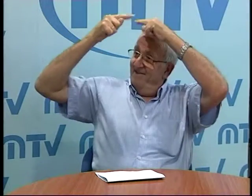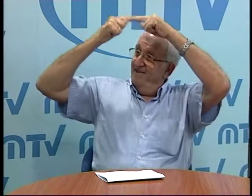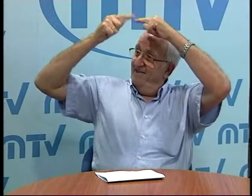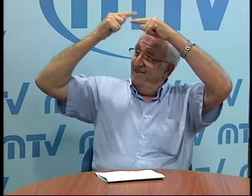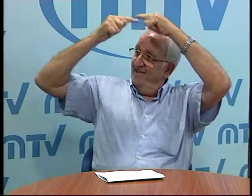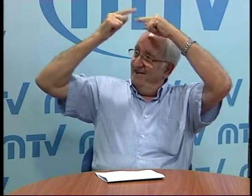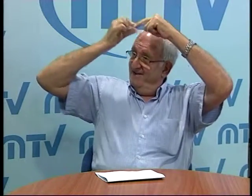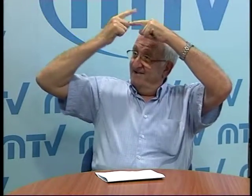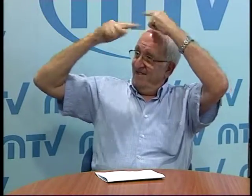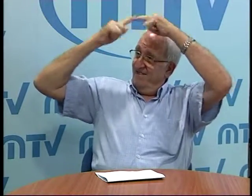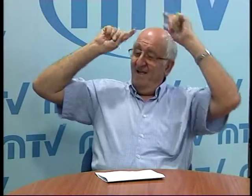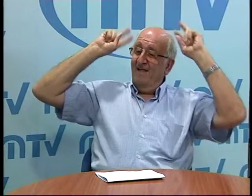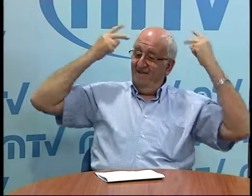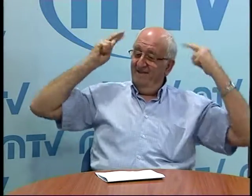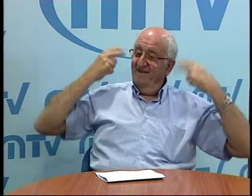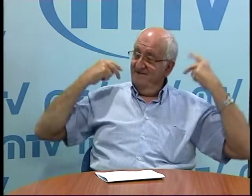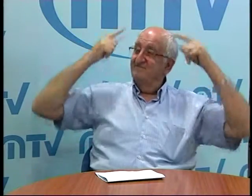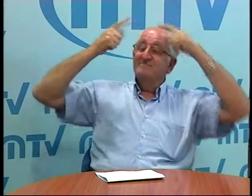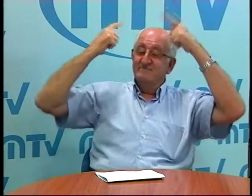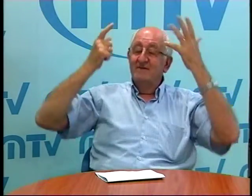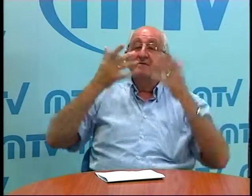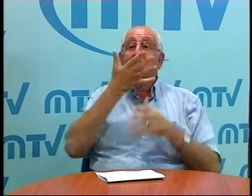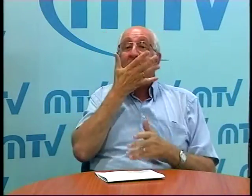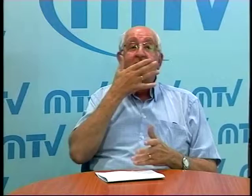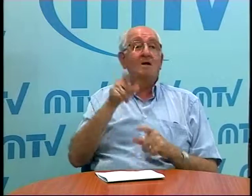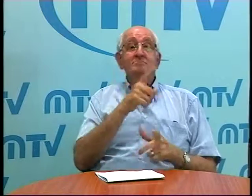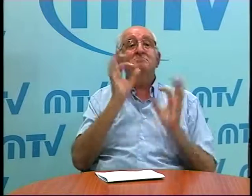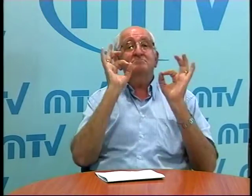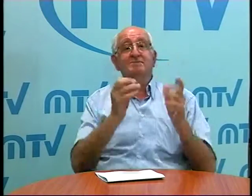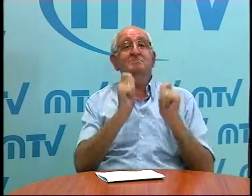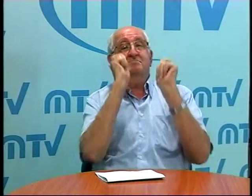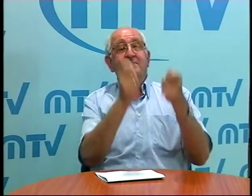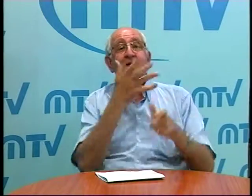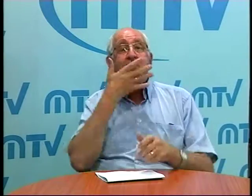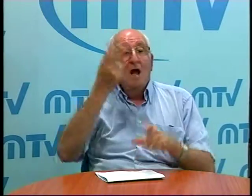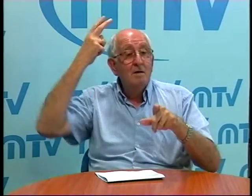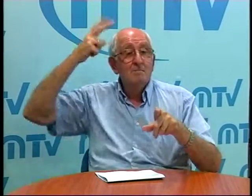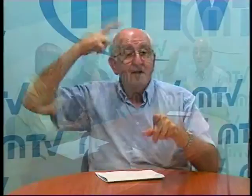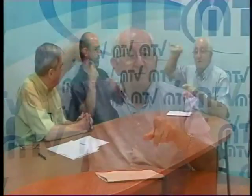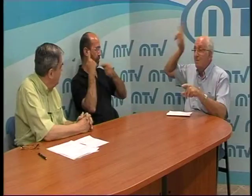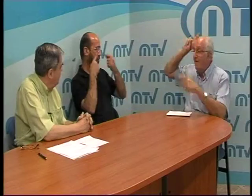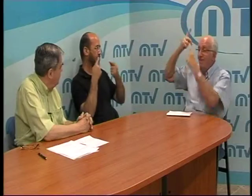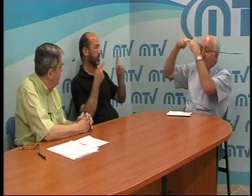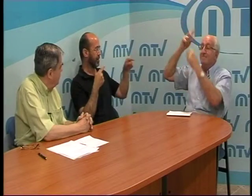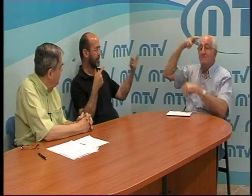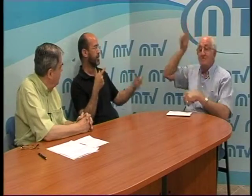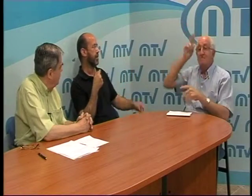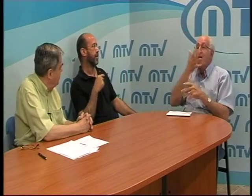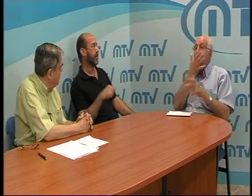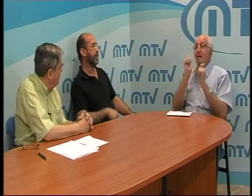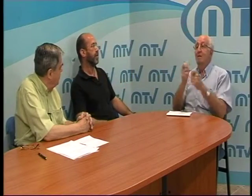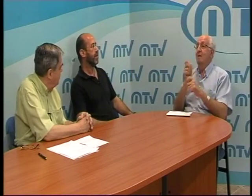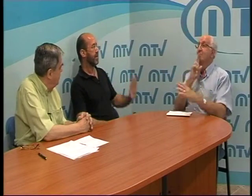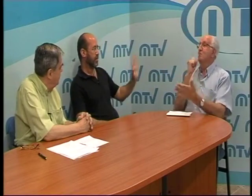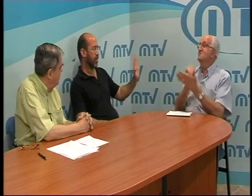era pequeña siempre llevaba como un lazo, siempre con tirabuzones en la cabeza, ¿no? Siempre llevaba un lazo y tal, con lo cual le pusieron ese